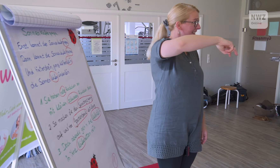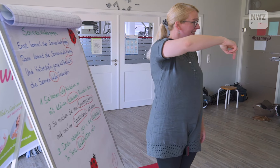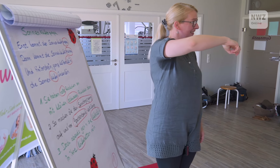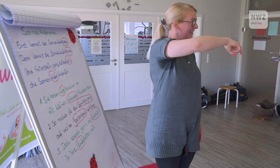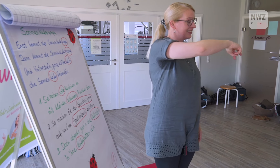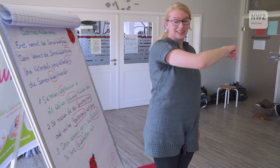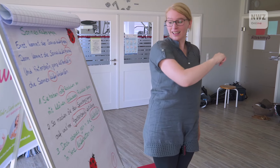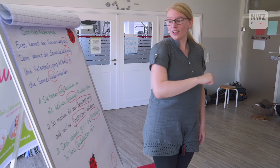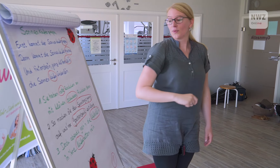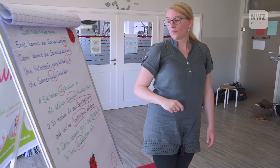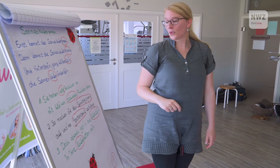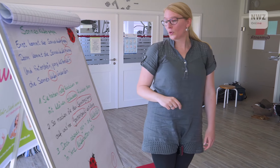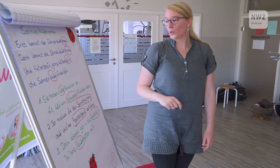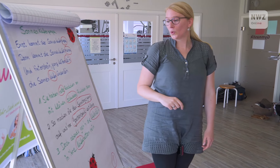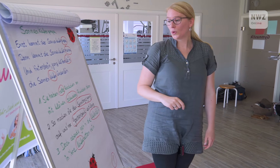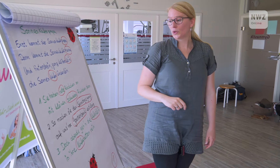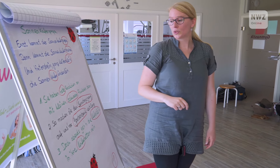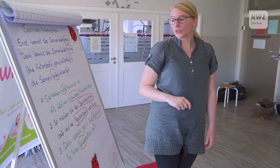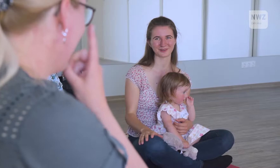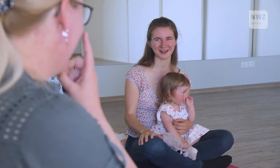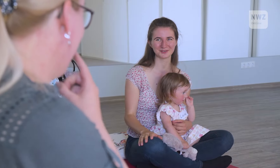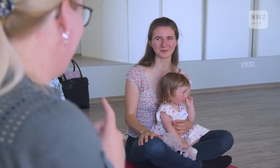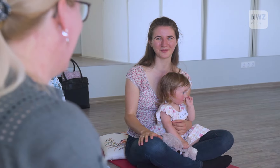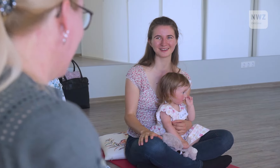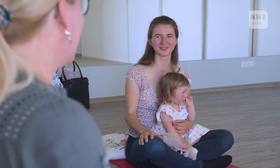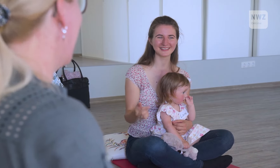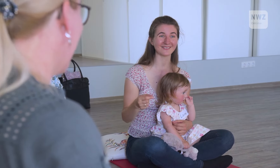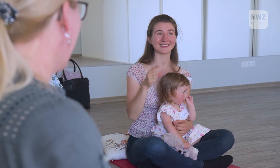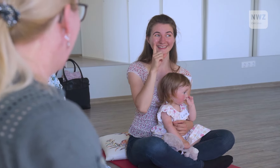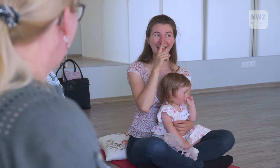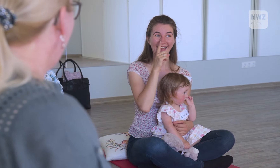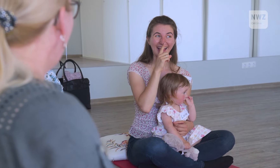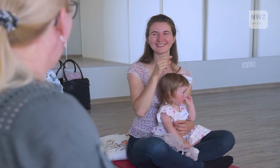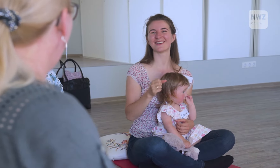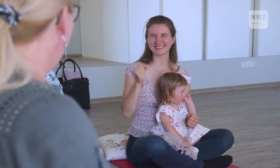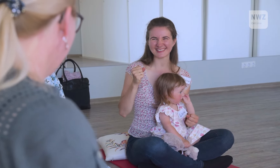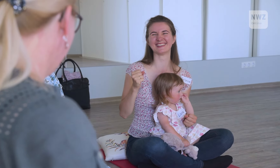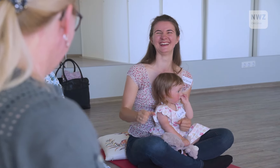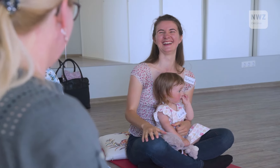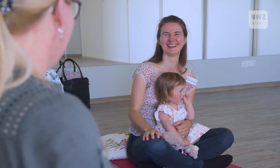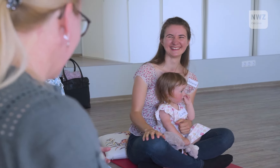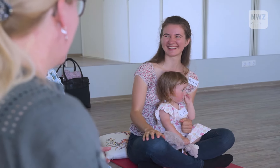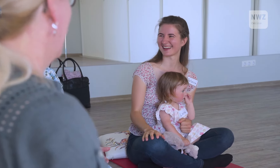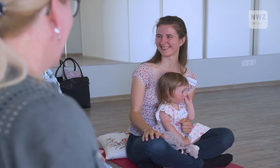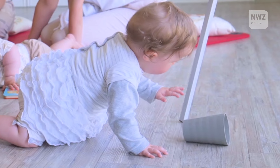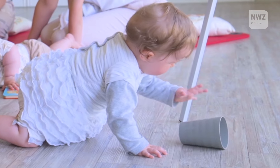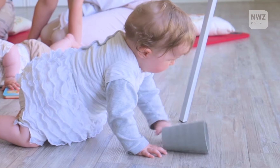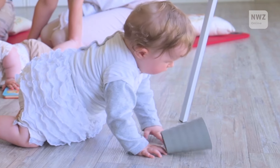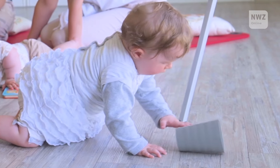wollen den Kindern ja nicht die Gebärdensprache beibringen, sondern unterstützen, die Hände nutzen zum Sprechen, damit sie übergangsweise das nutzen können. Meine Kurse gehen